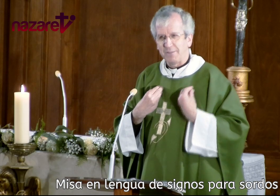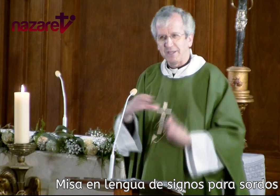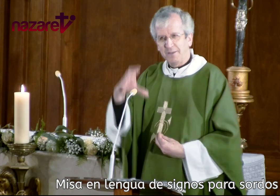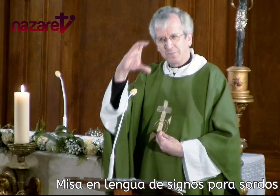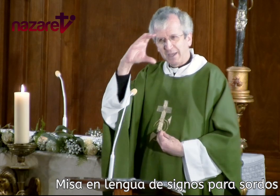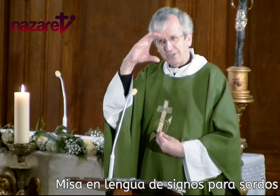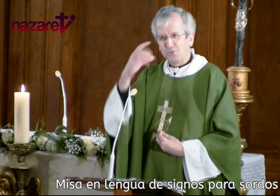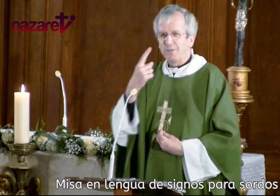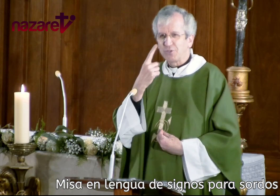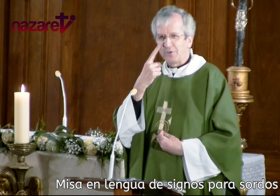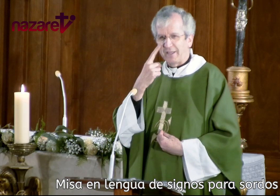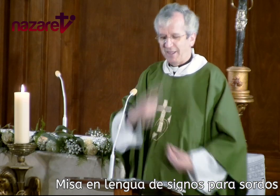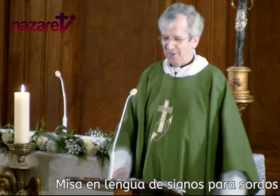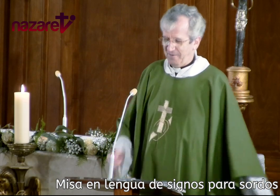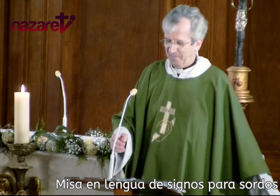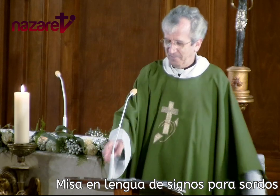vida escuchemos con atención